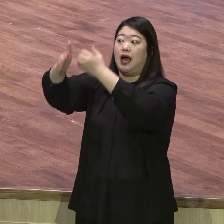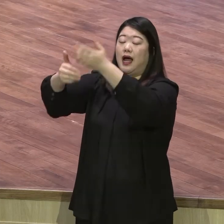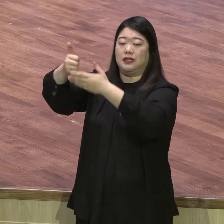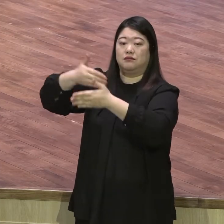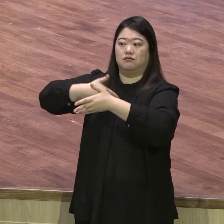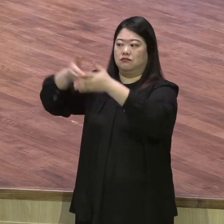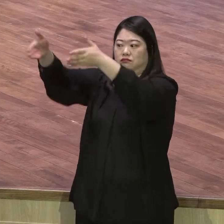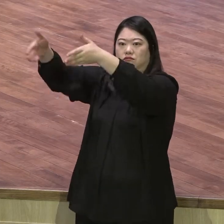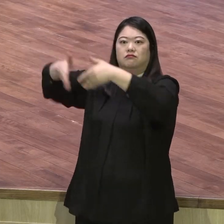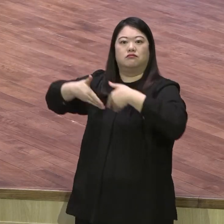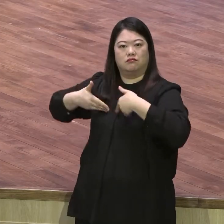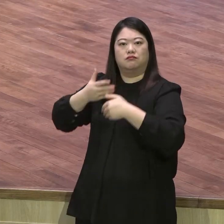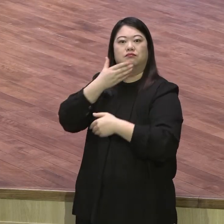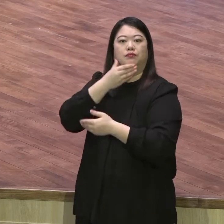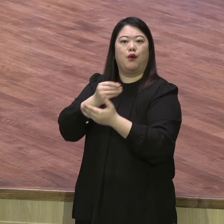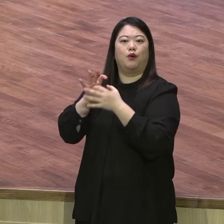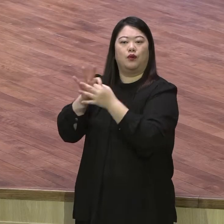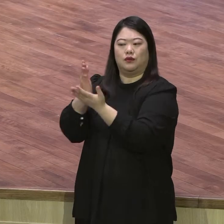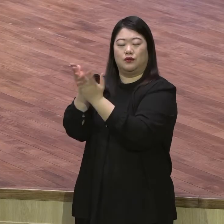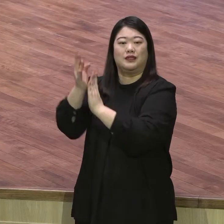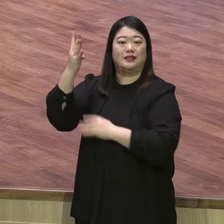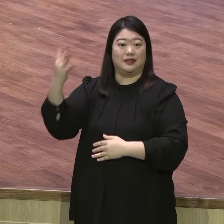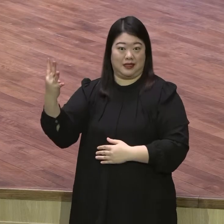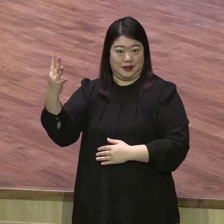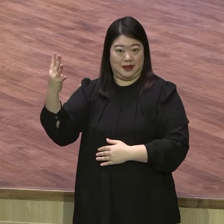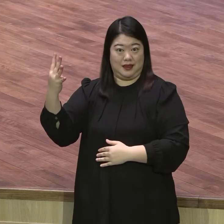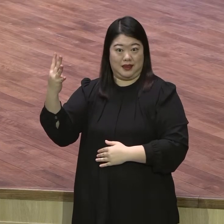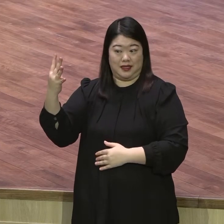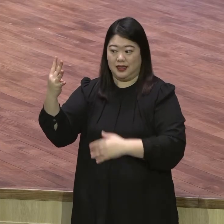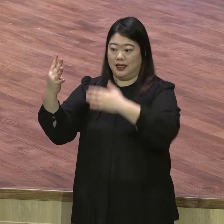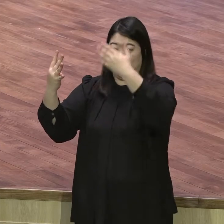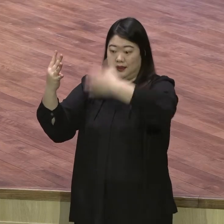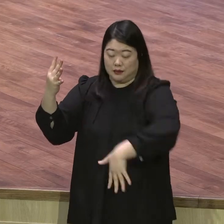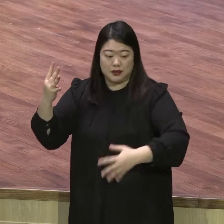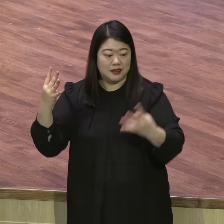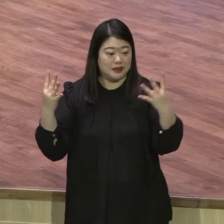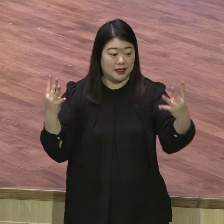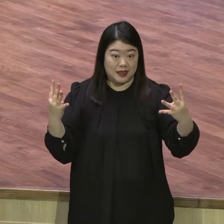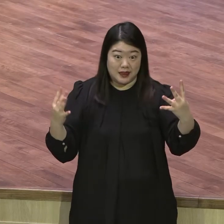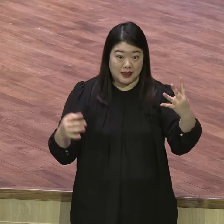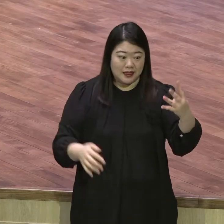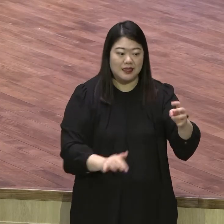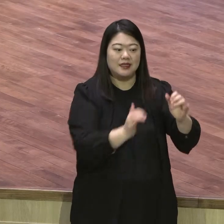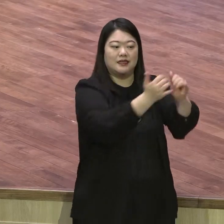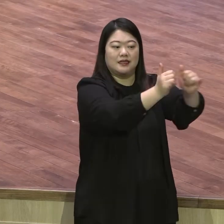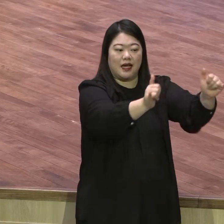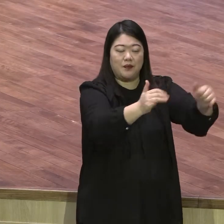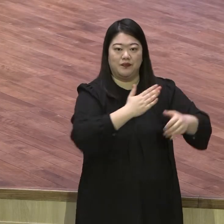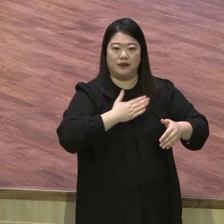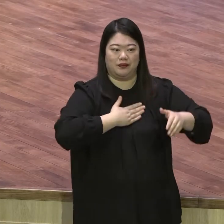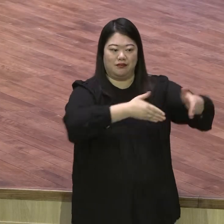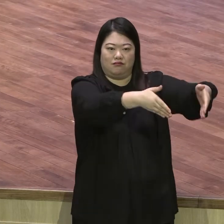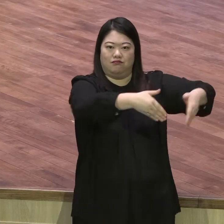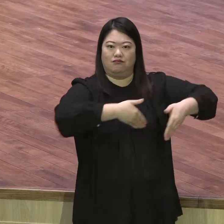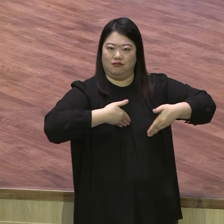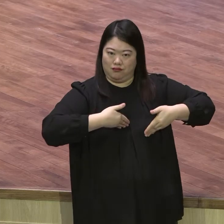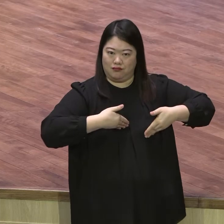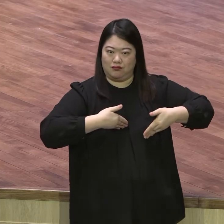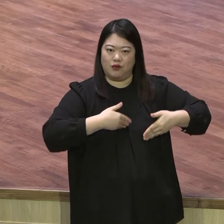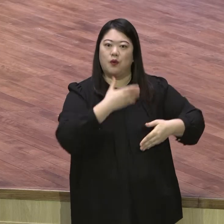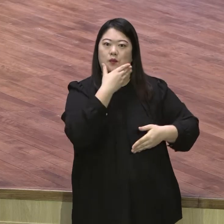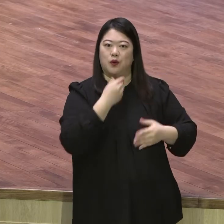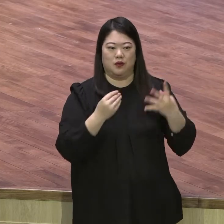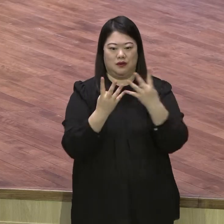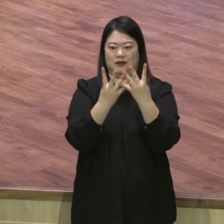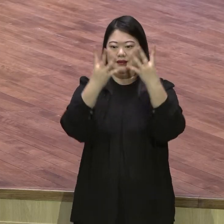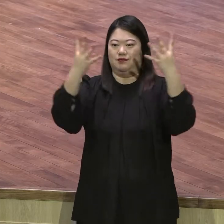나와의 관계 그걸 다루고 있고 뒤에 네 가지 복은 사람과의 관계 그것을 여기서 나타냅니다.